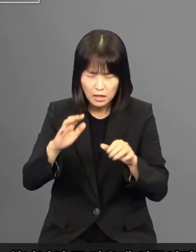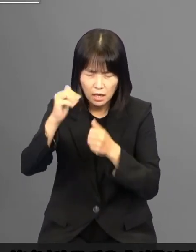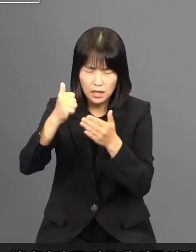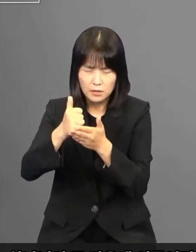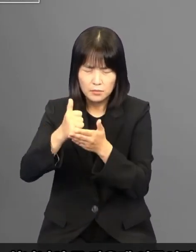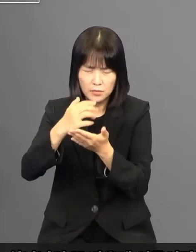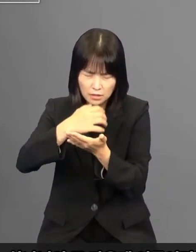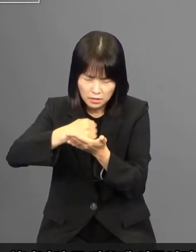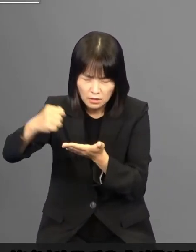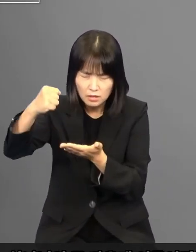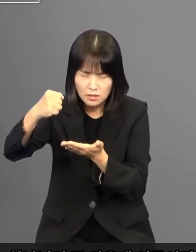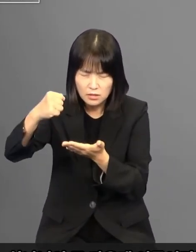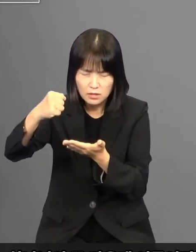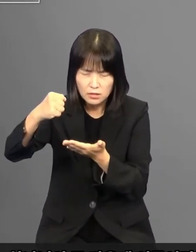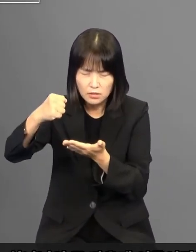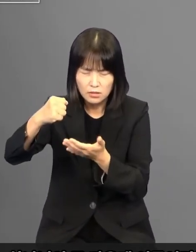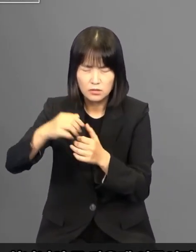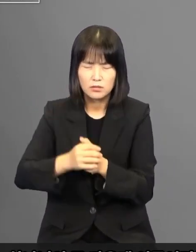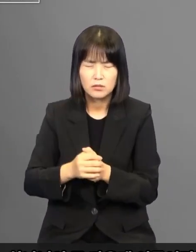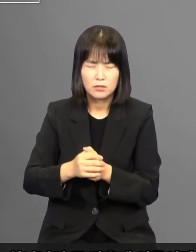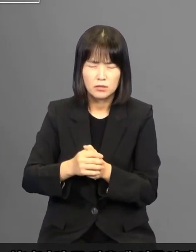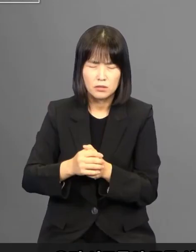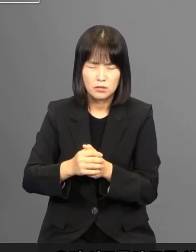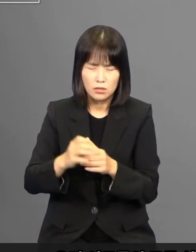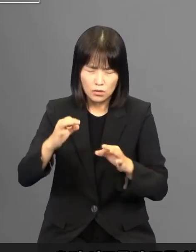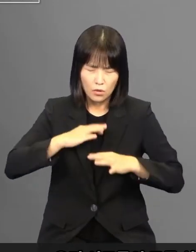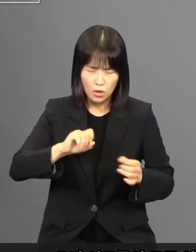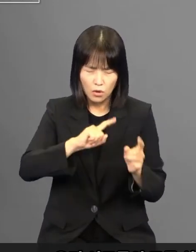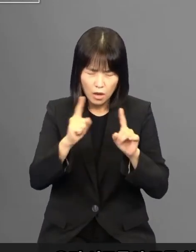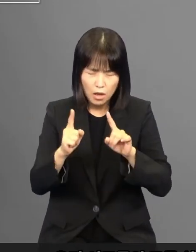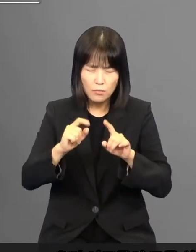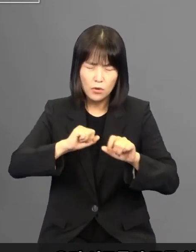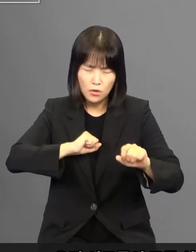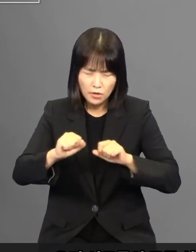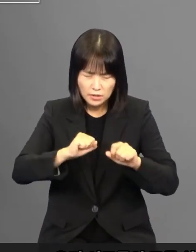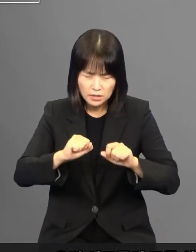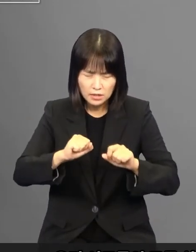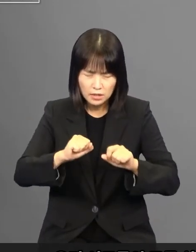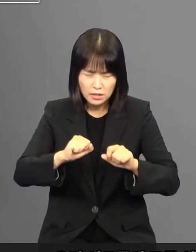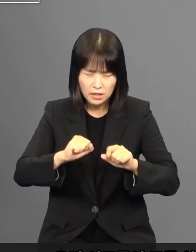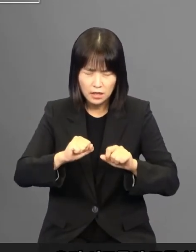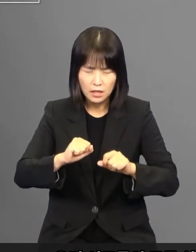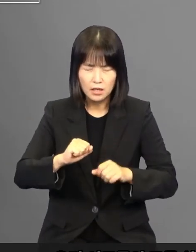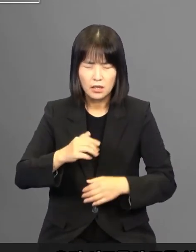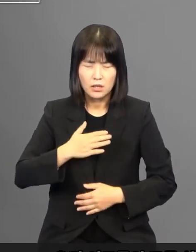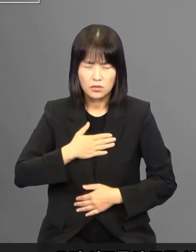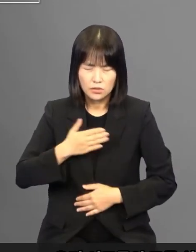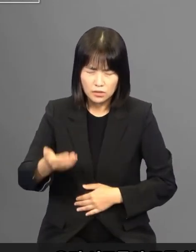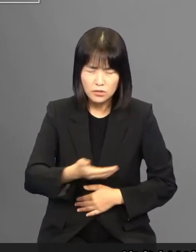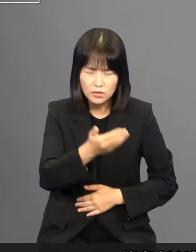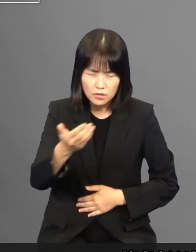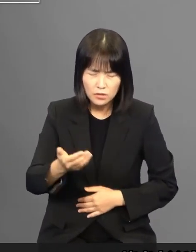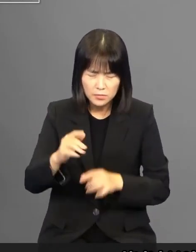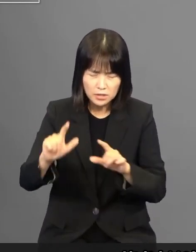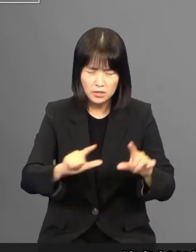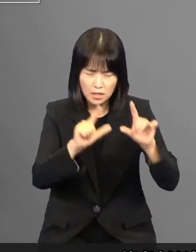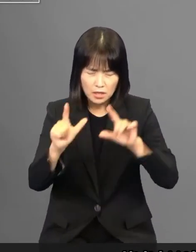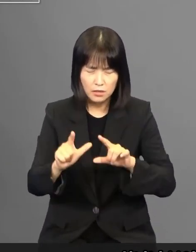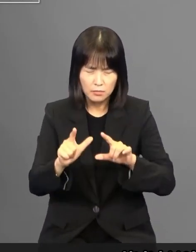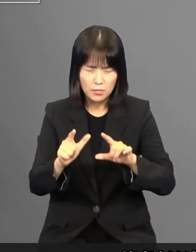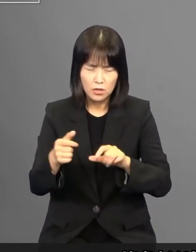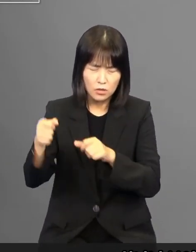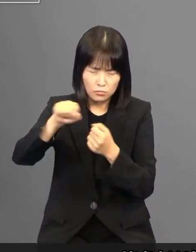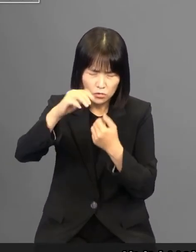뜻 가운데 이루어지는 놀라운 회복의 역사가 은혜의 담비가 우리 성도들의 모든 삶과 저들의 가정과 자녀들 가운데 하나님 부어지게